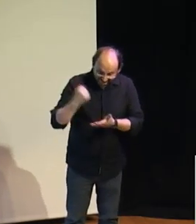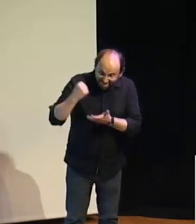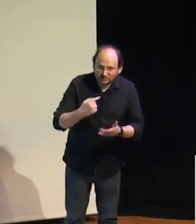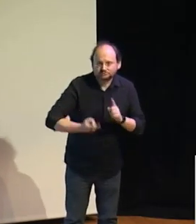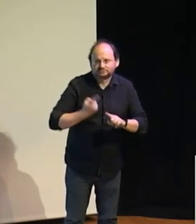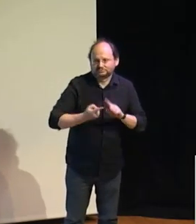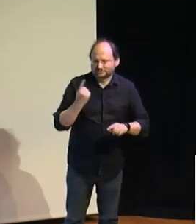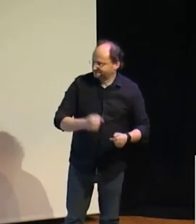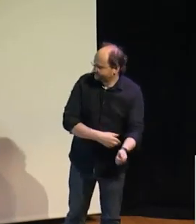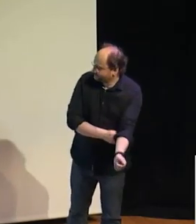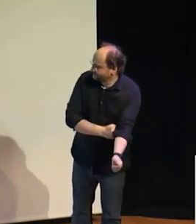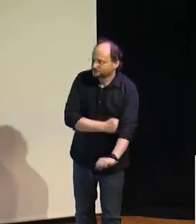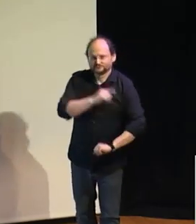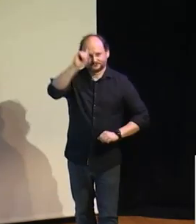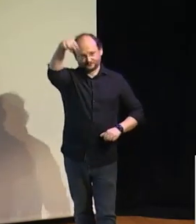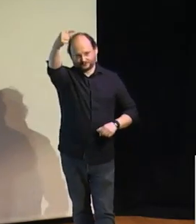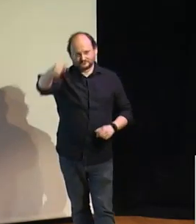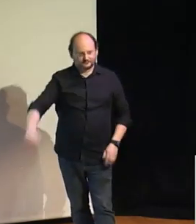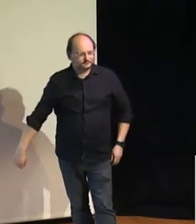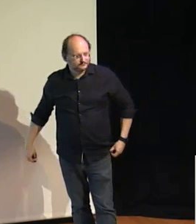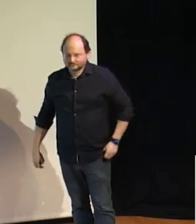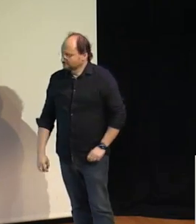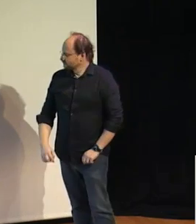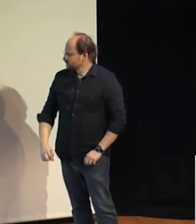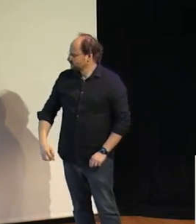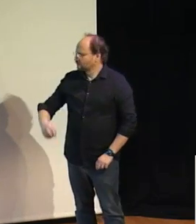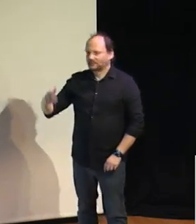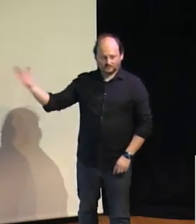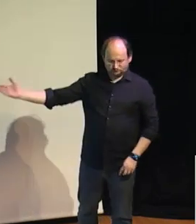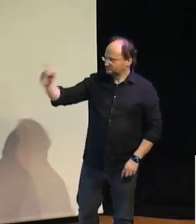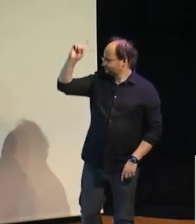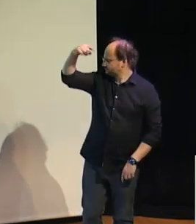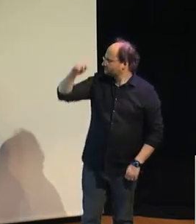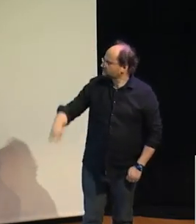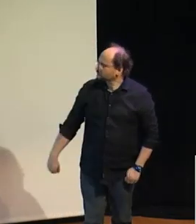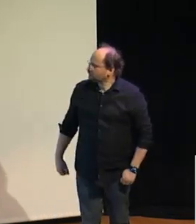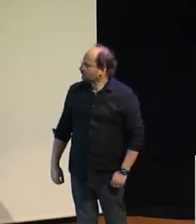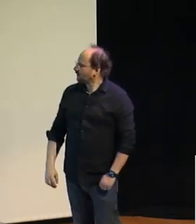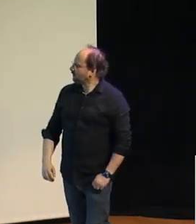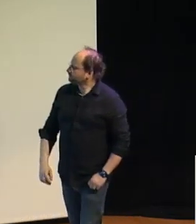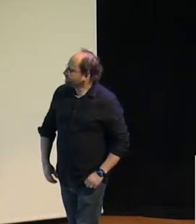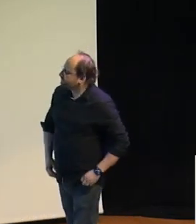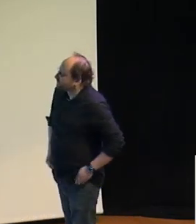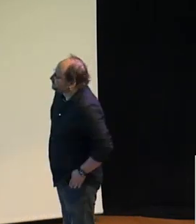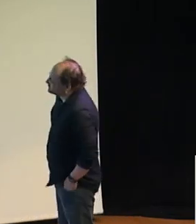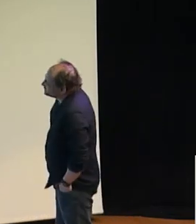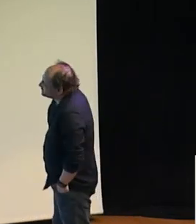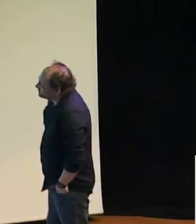il y a un patrimoine qui a perduré chez les sourds et qui n'a pas perduré chez les entendants. Diapositive suivante. Donc la tristesse,